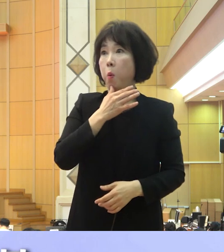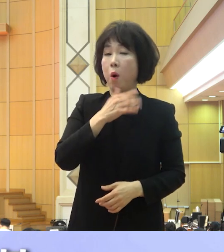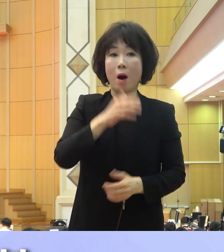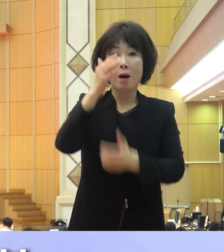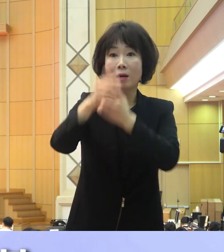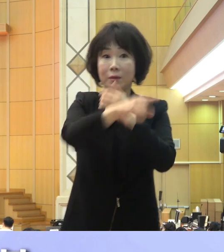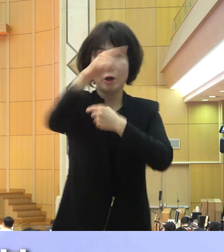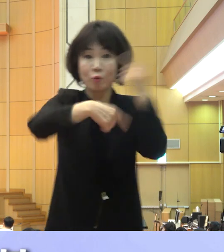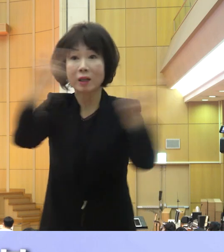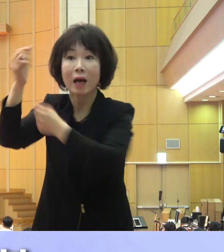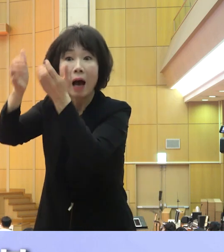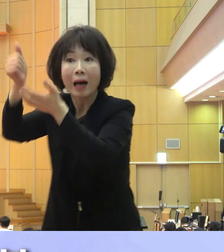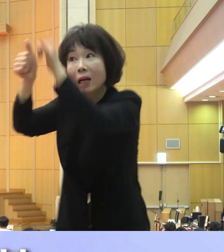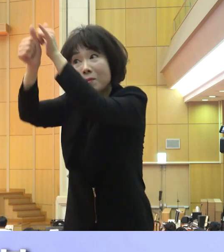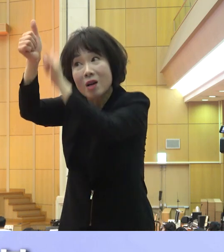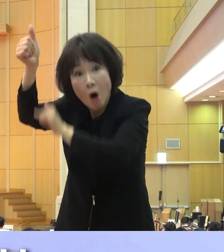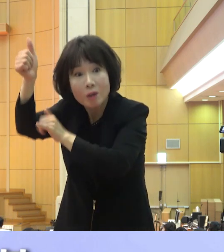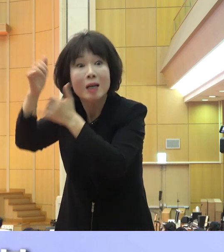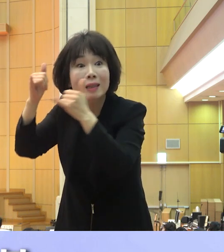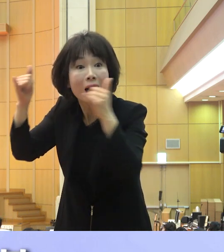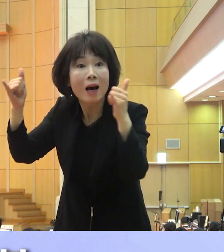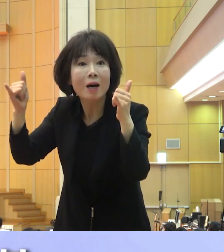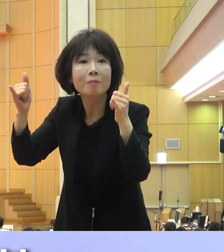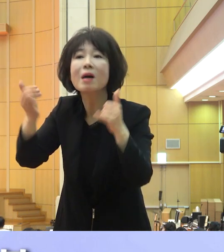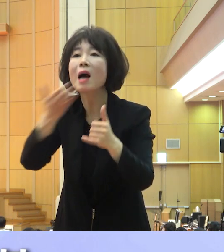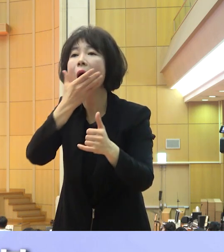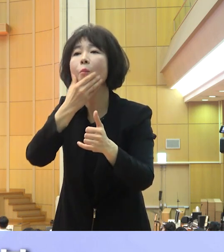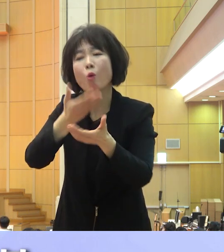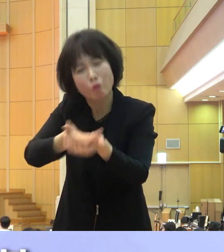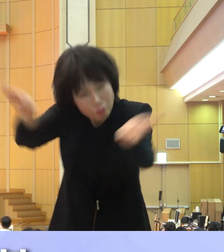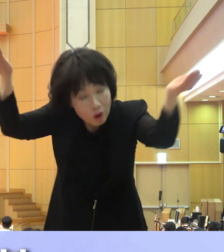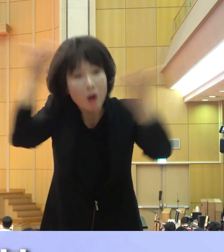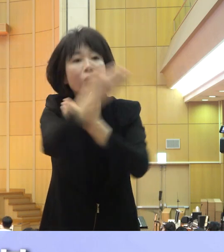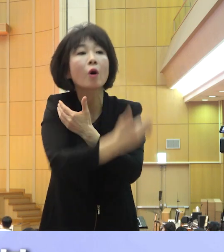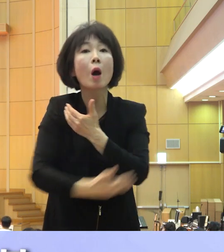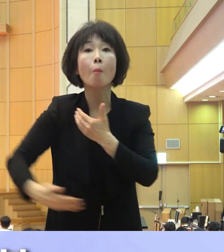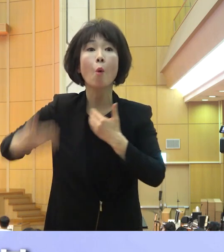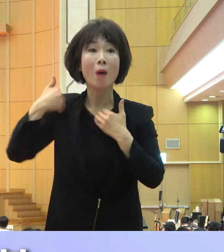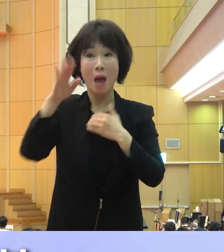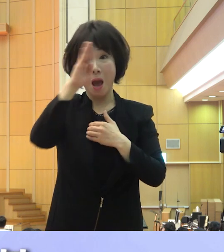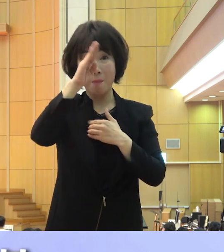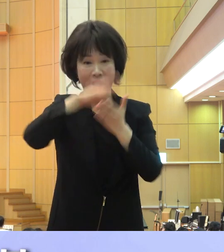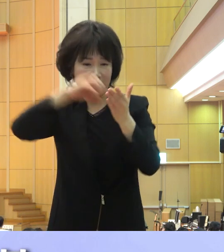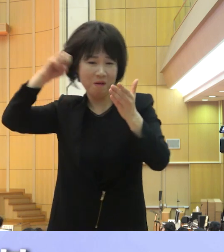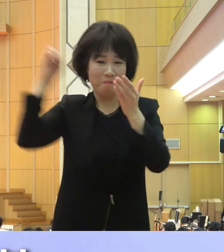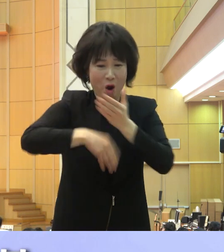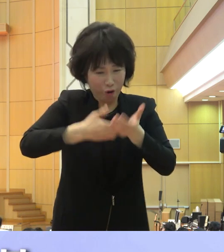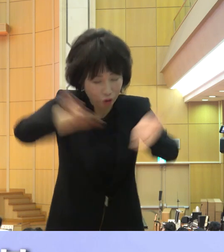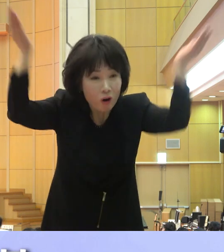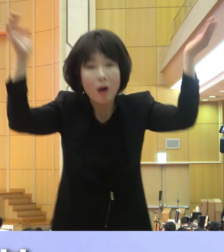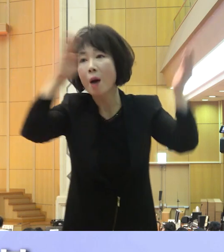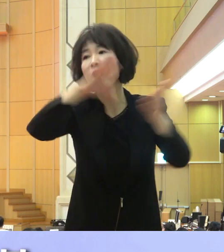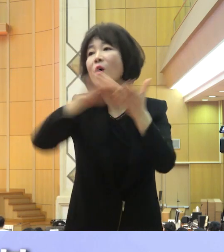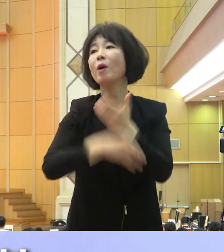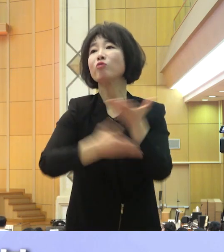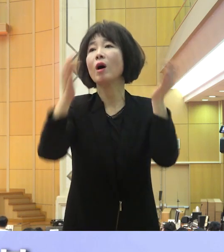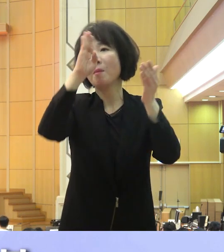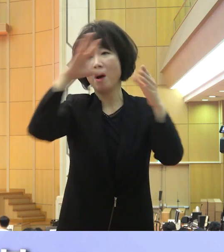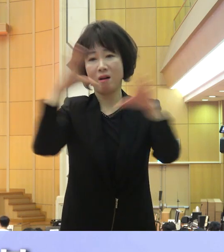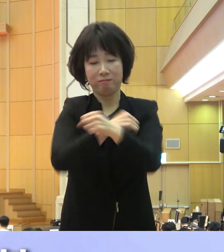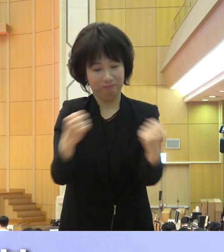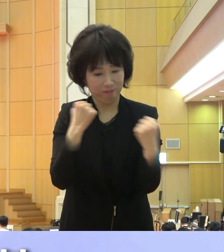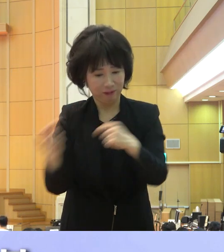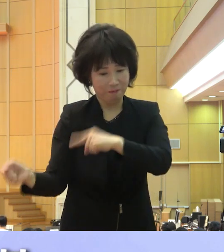섬기는 자는 하나님이 양식과 물의 복을 내리사 너희 몸에 병을 제거하리니. 병이